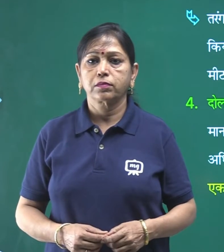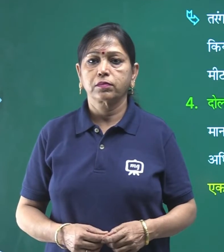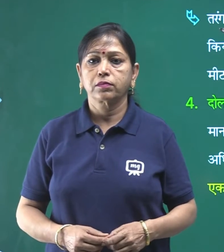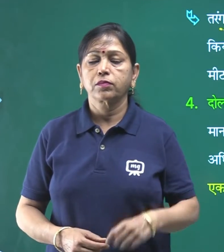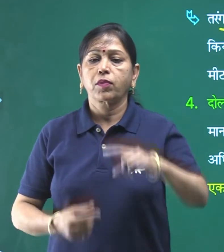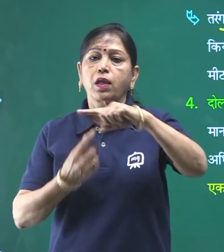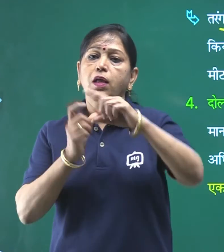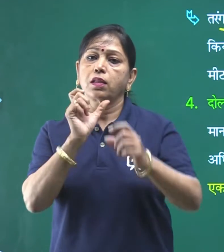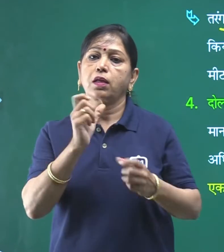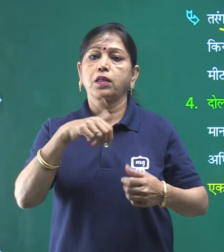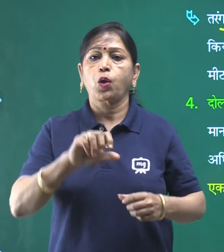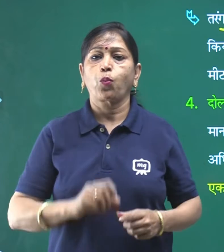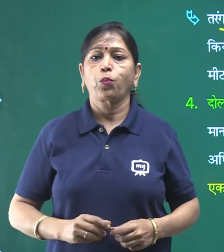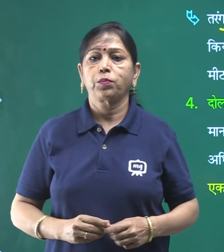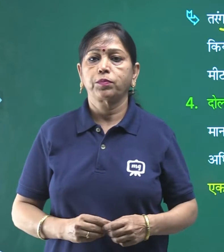तरंग दैर्घ्य को